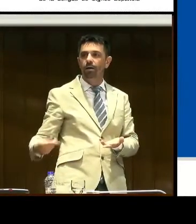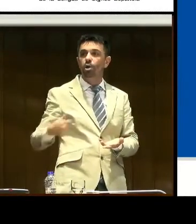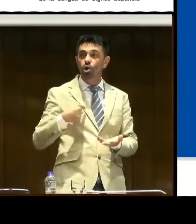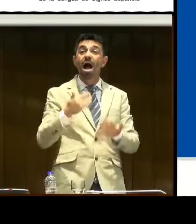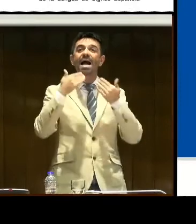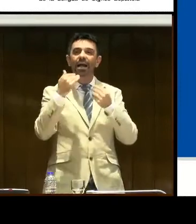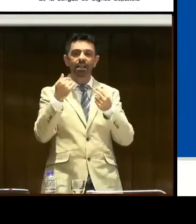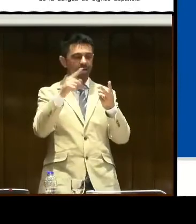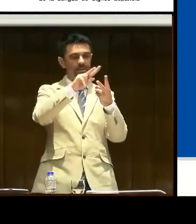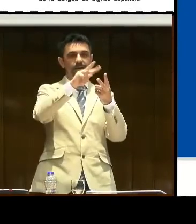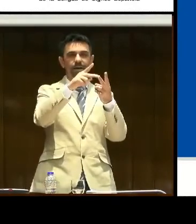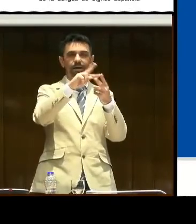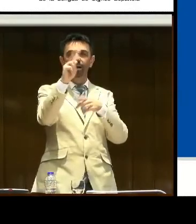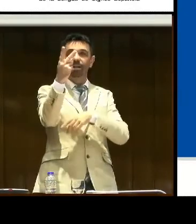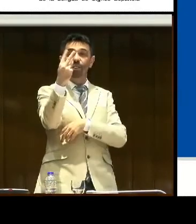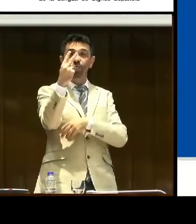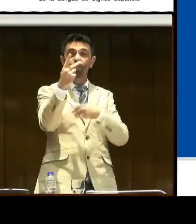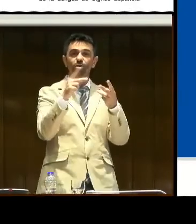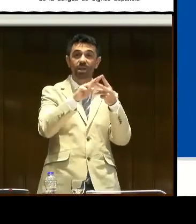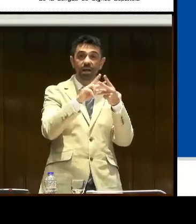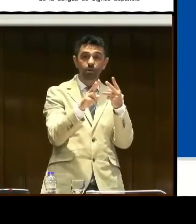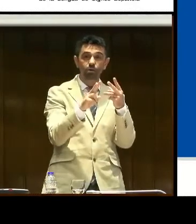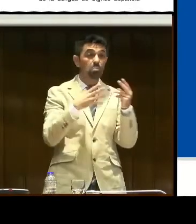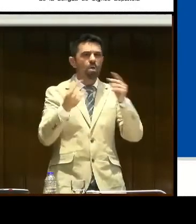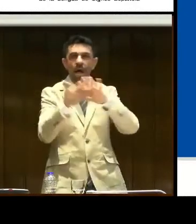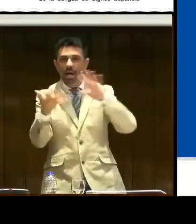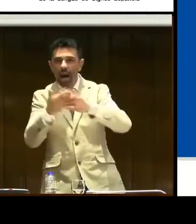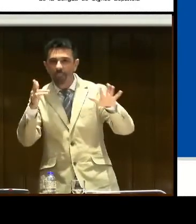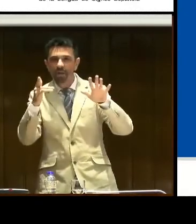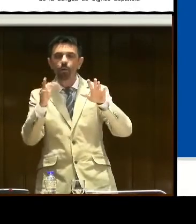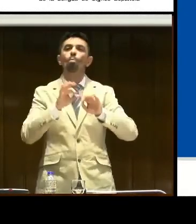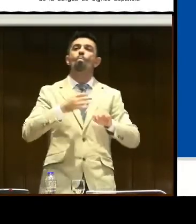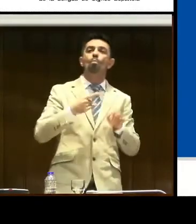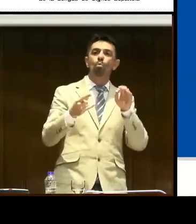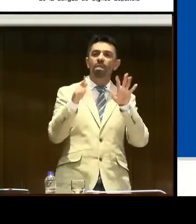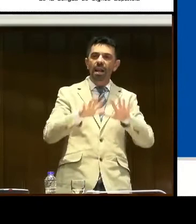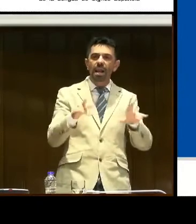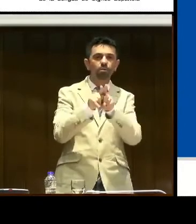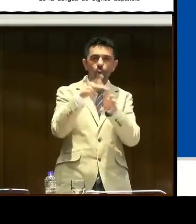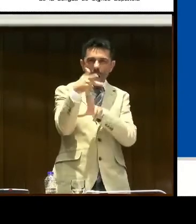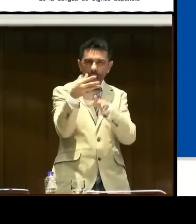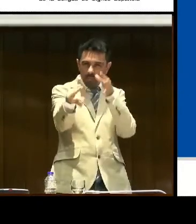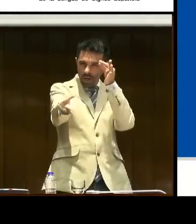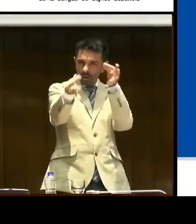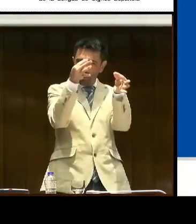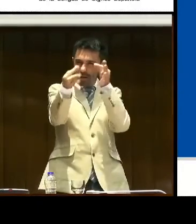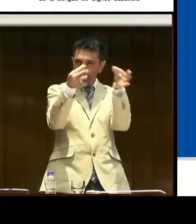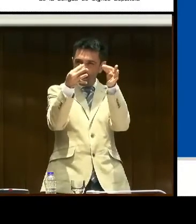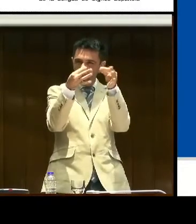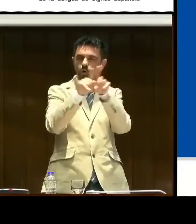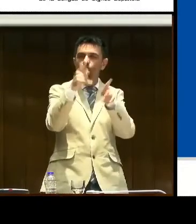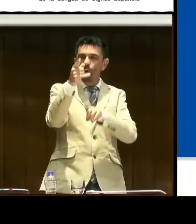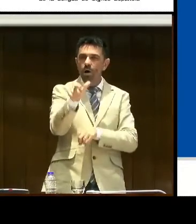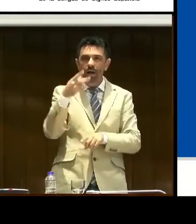dedo índice y corazón unidos, con la rapidez o lentitud de una cámara y la precisión de un